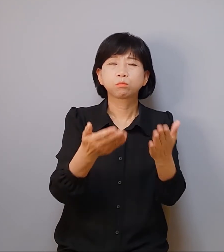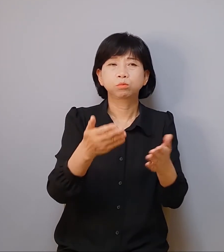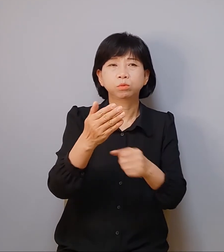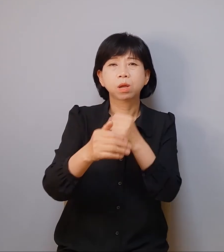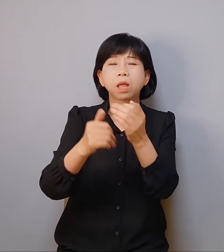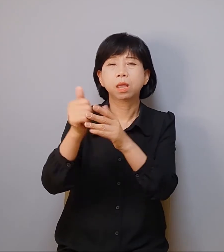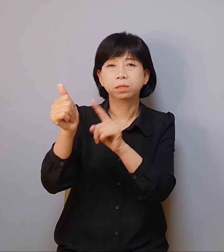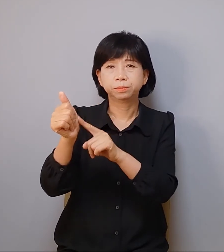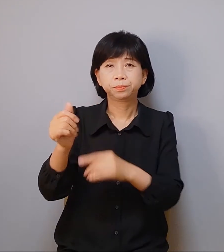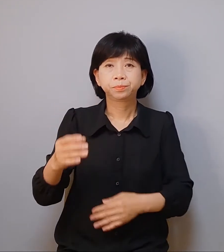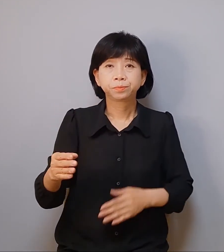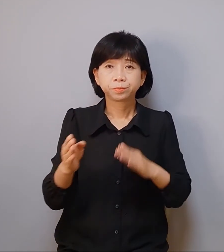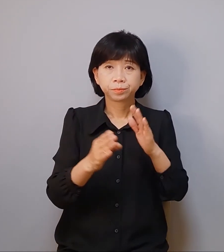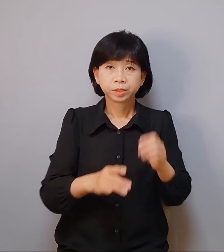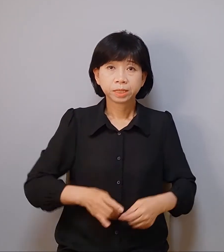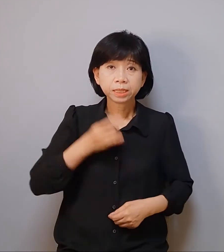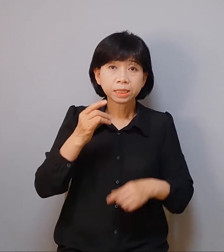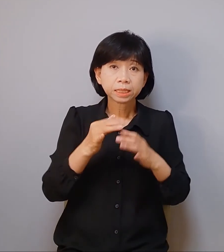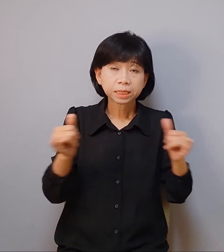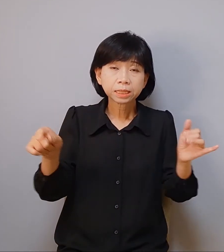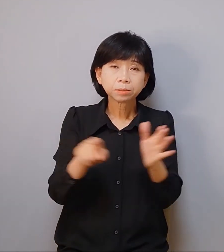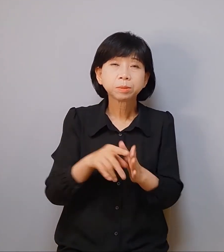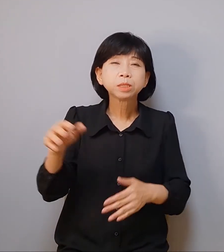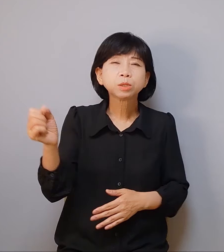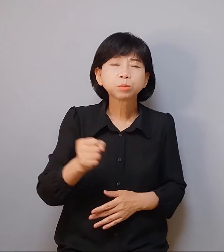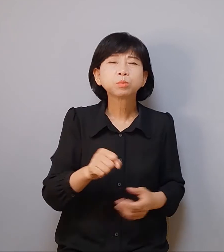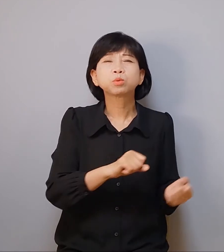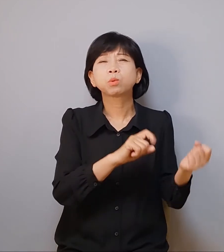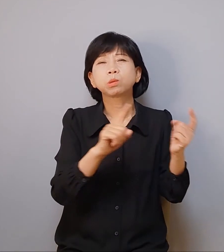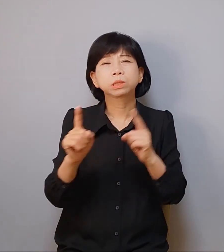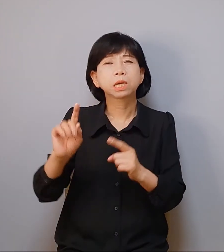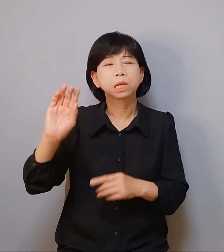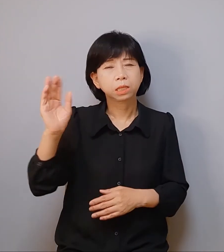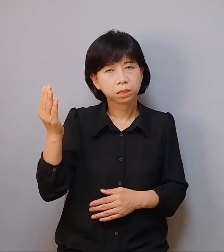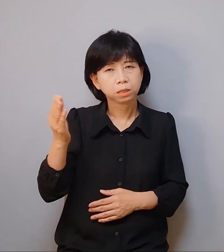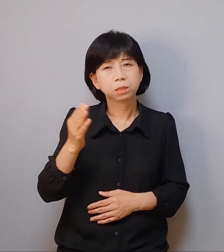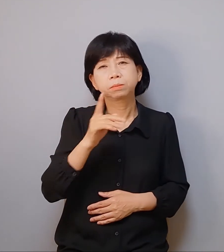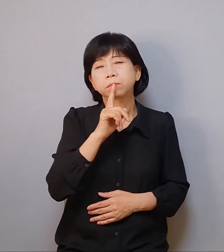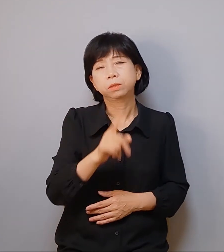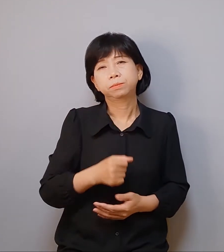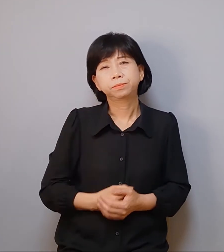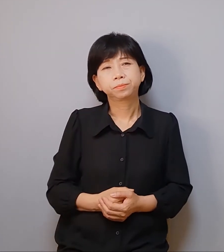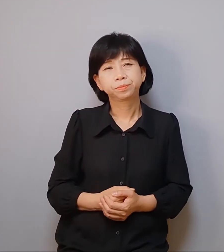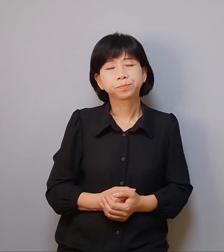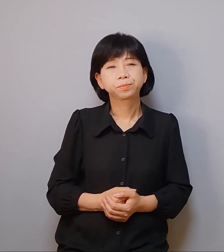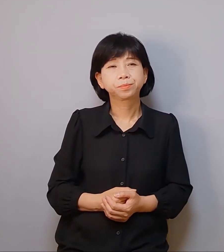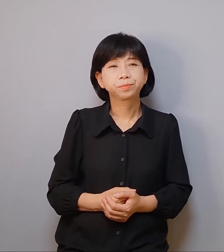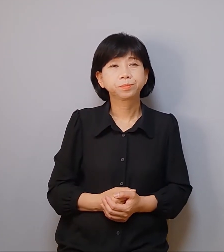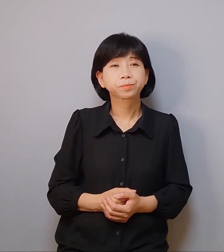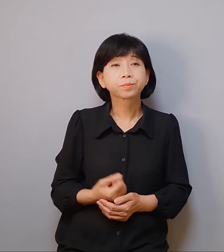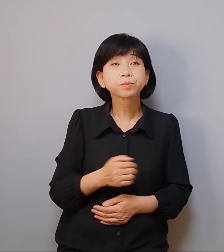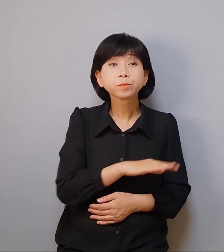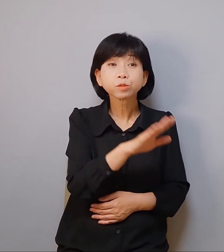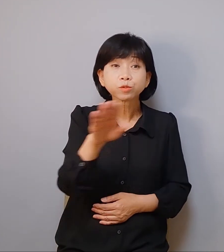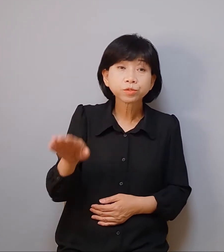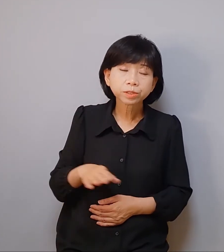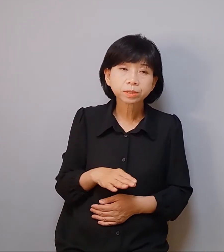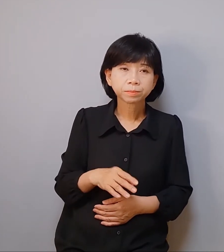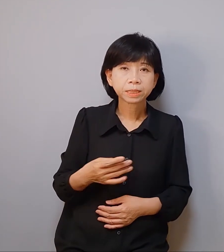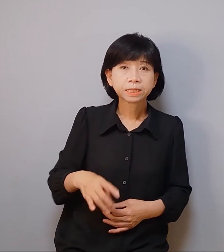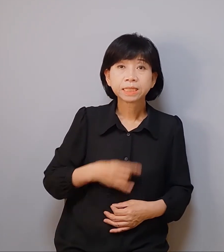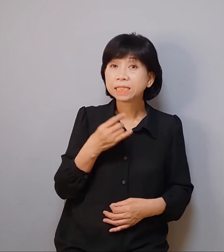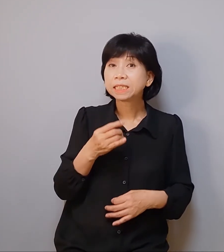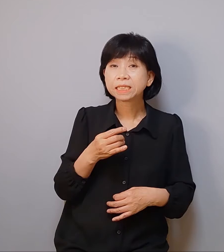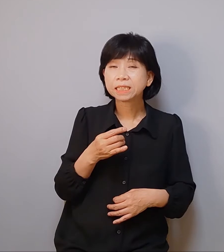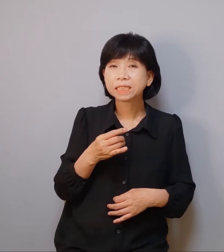의인은 믿음으로 말미암아 살리라, 분명히 말씀합니다. 물론 우리는 의인이 아닙니다. 그래서 의인이